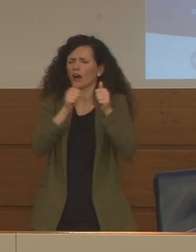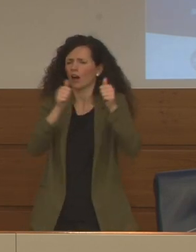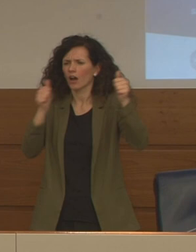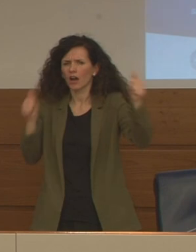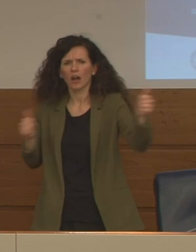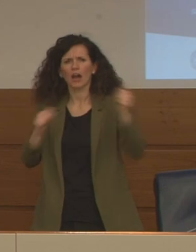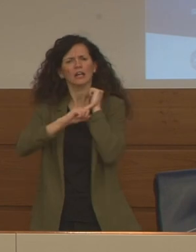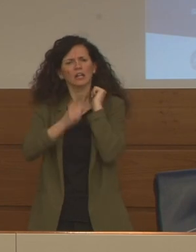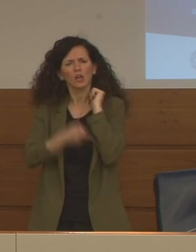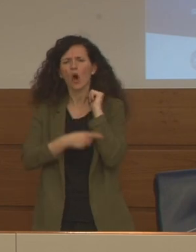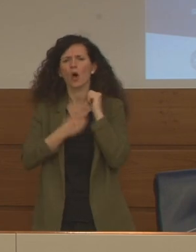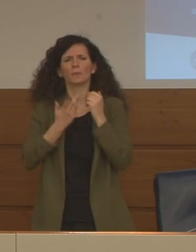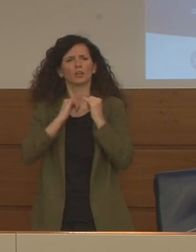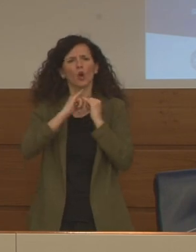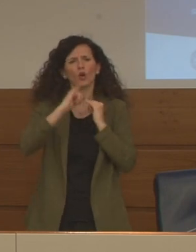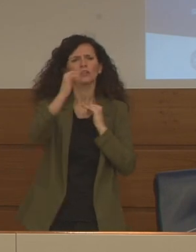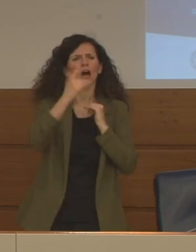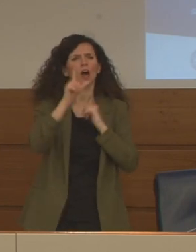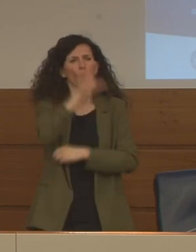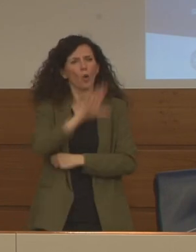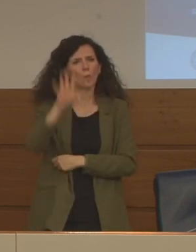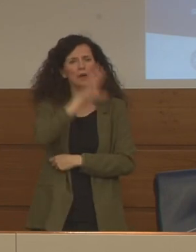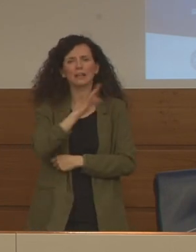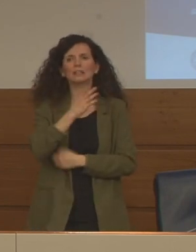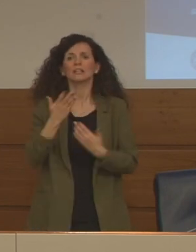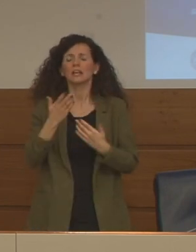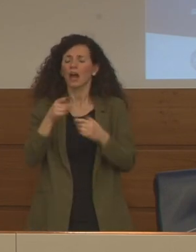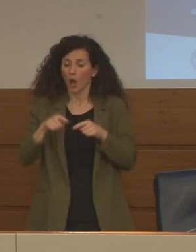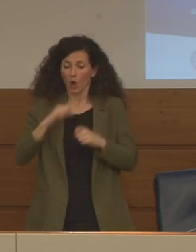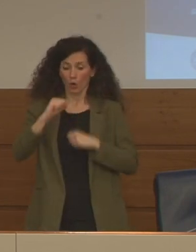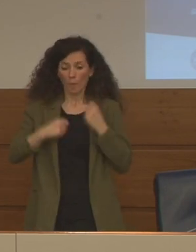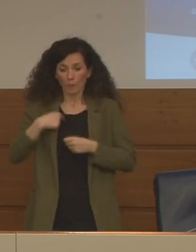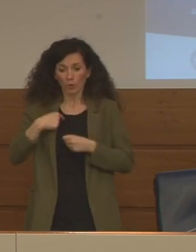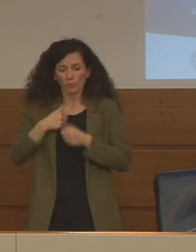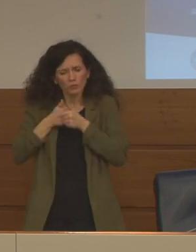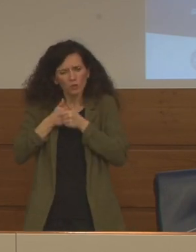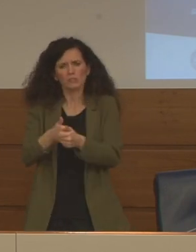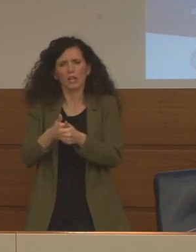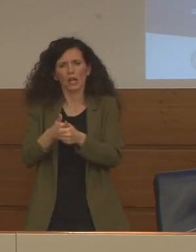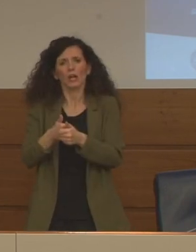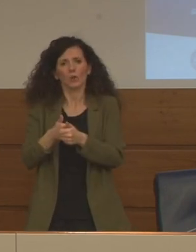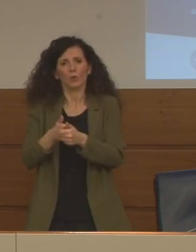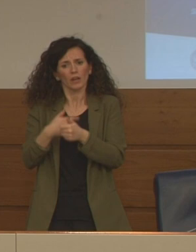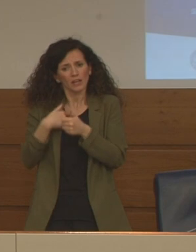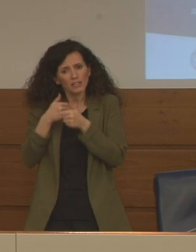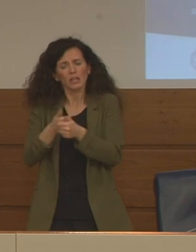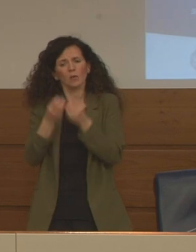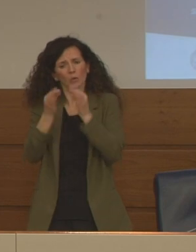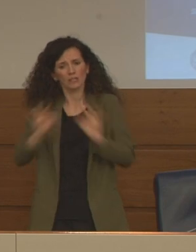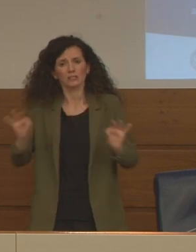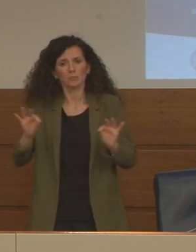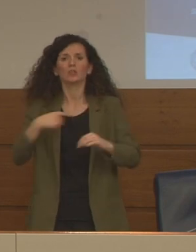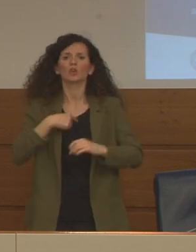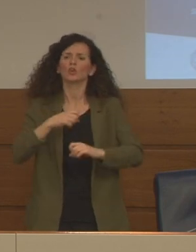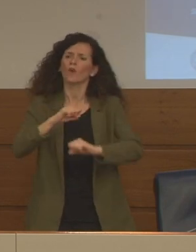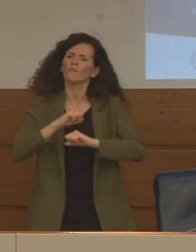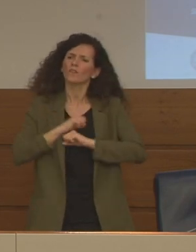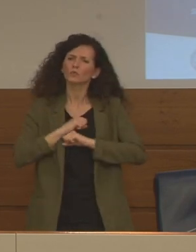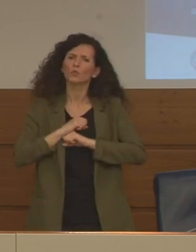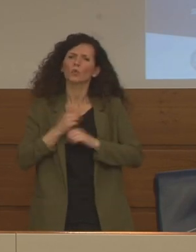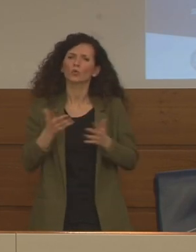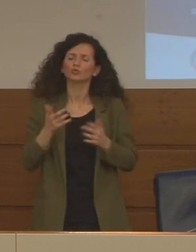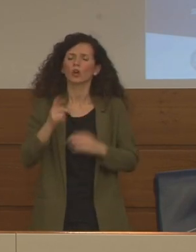è determinante proprio per evitare questo scenario credo sono fiducioso che tutti noi italiani siamo